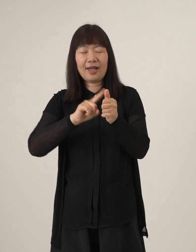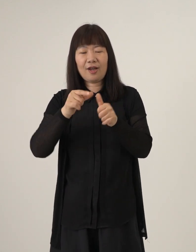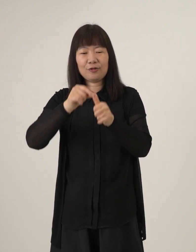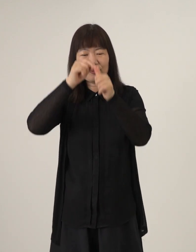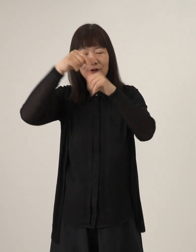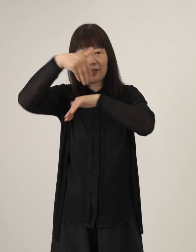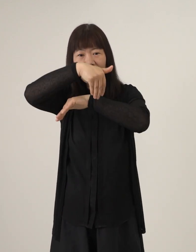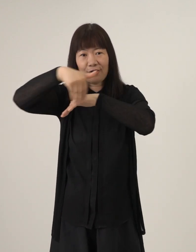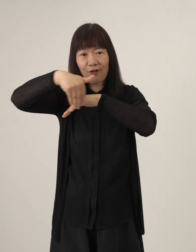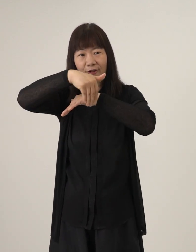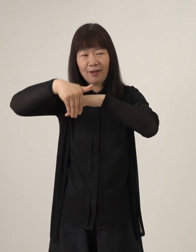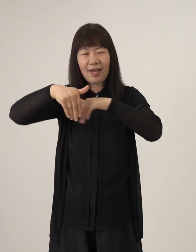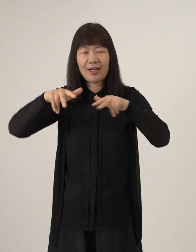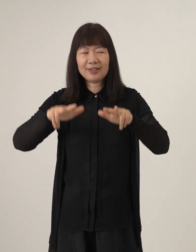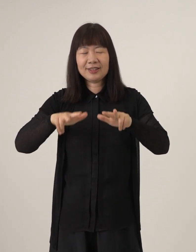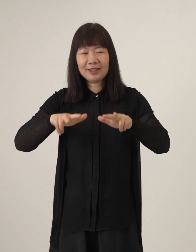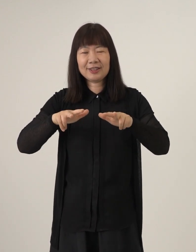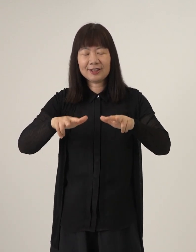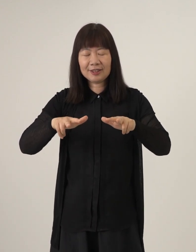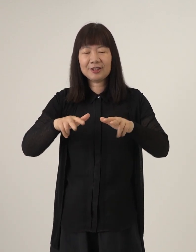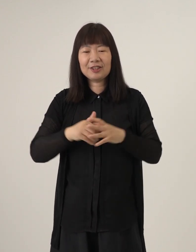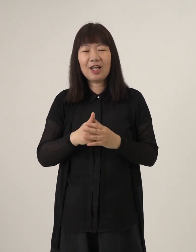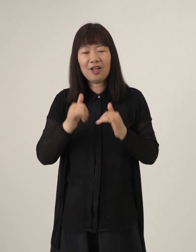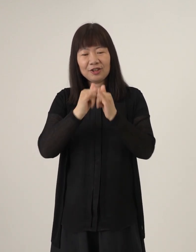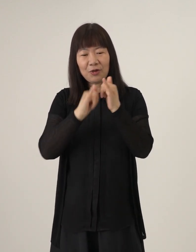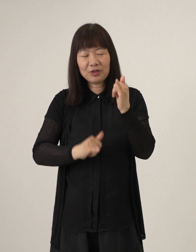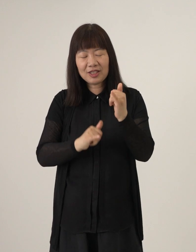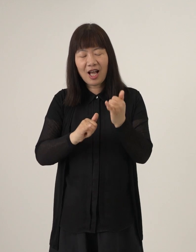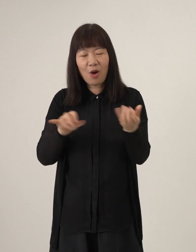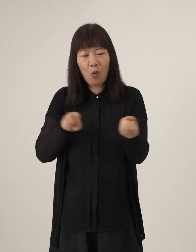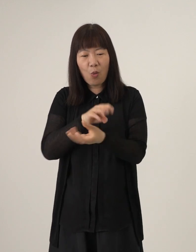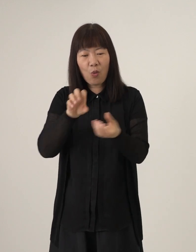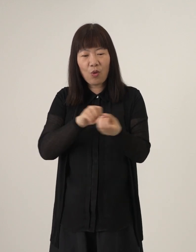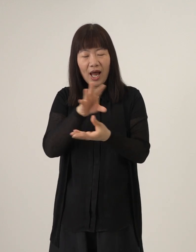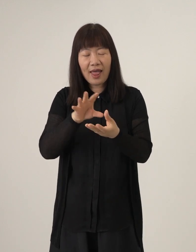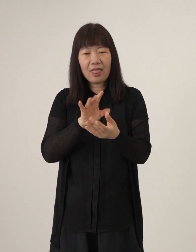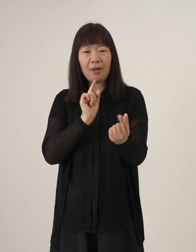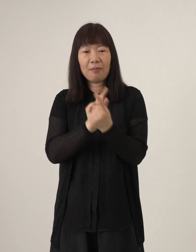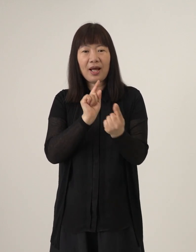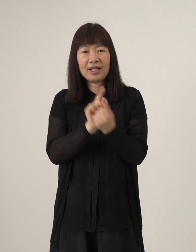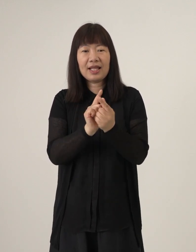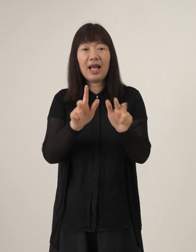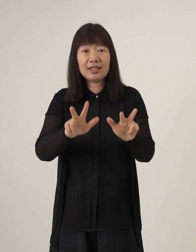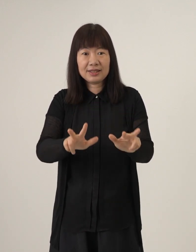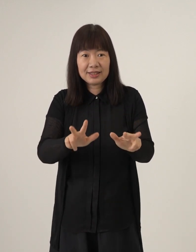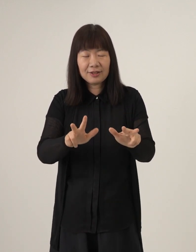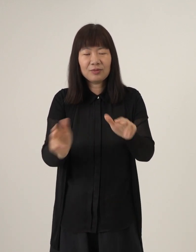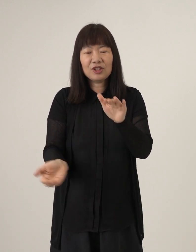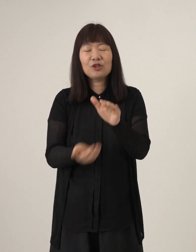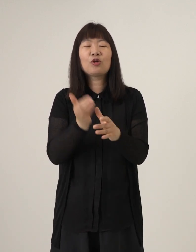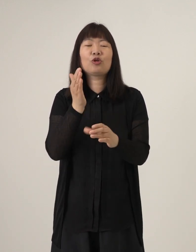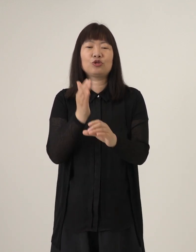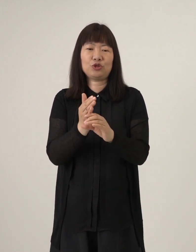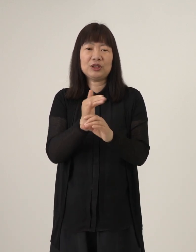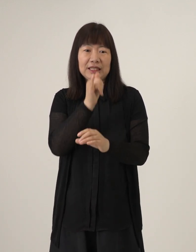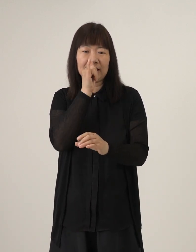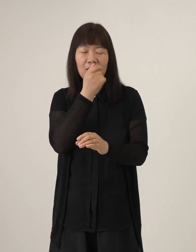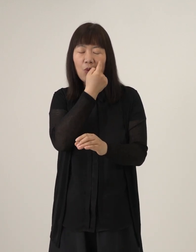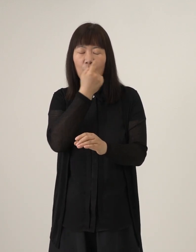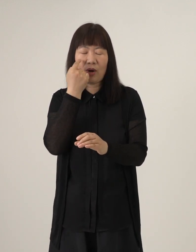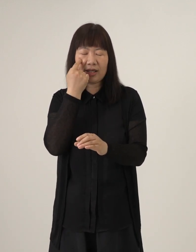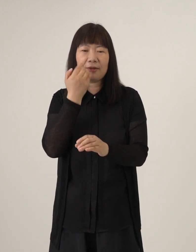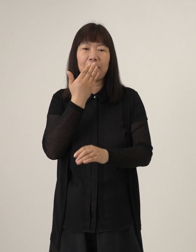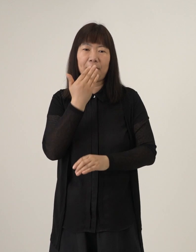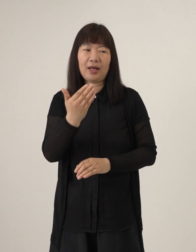구원의 계획이 역사의 격동기 속에 지금 이루어지고 있는 걸 우리가 확인하고